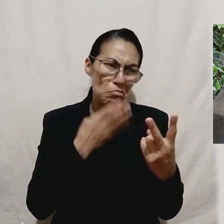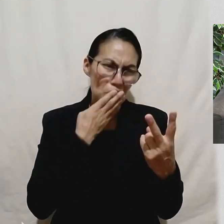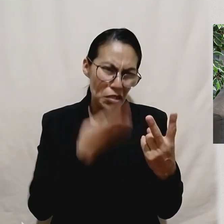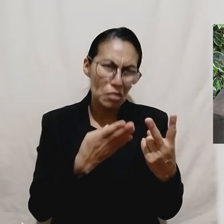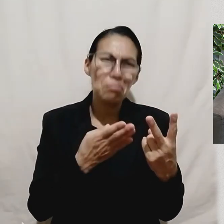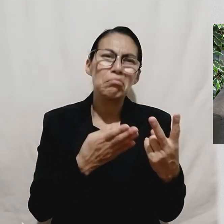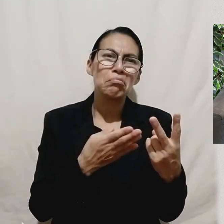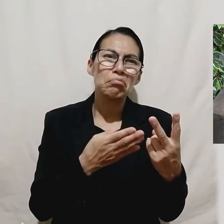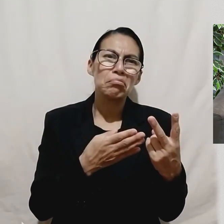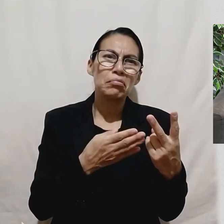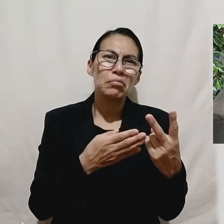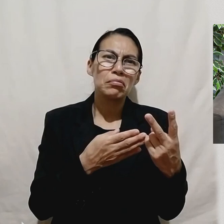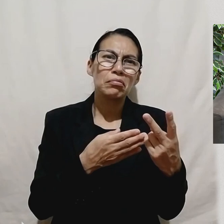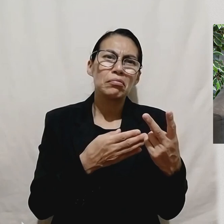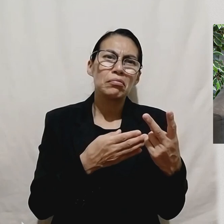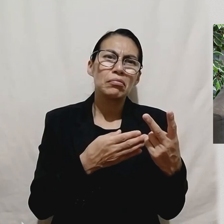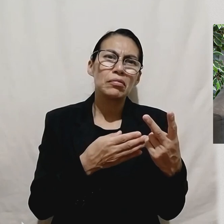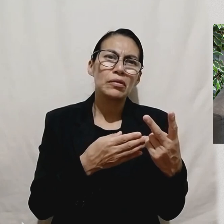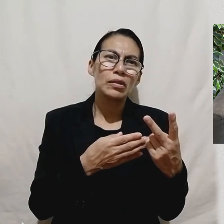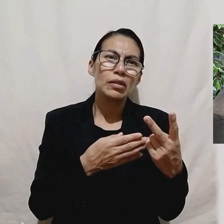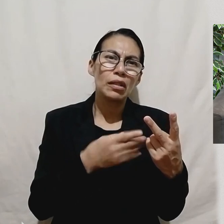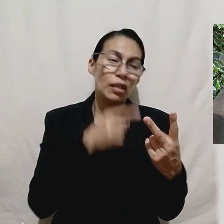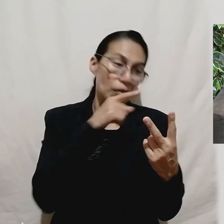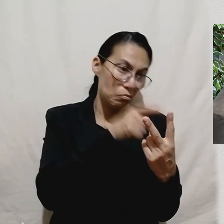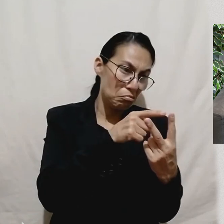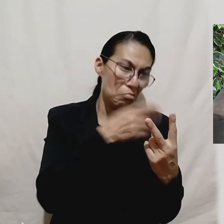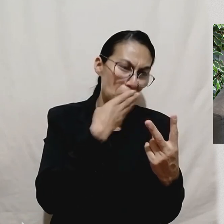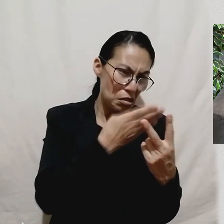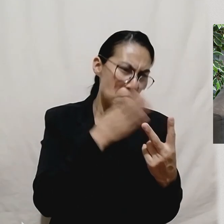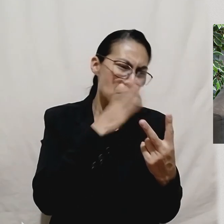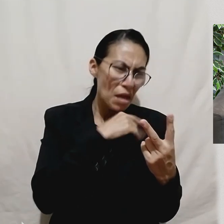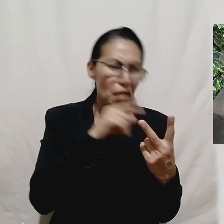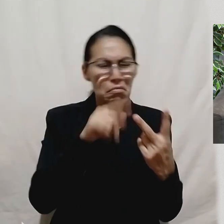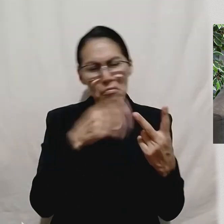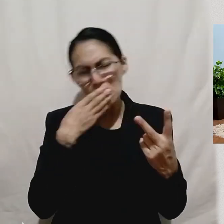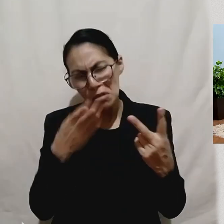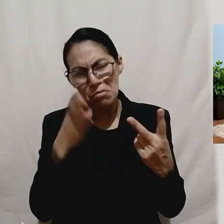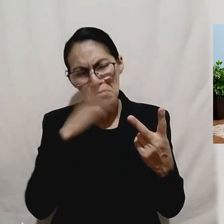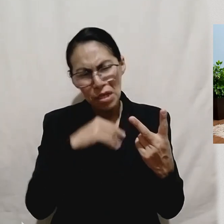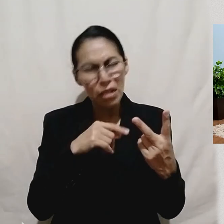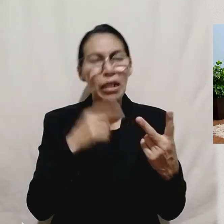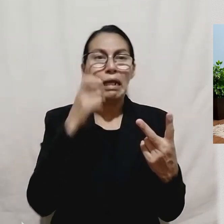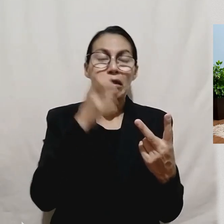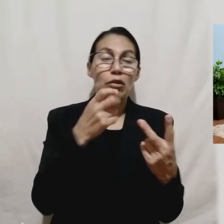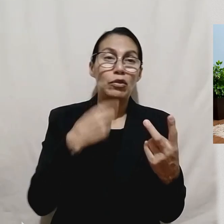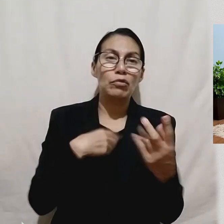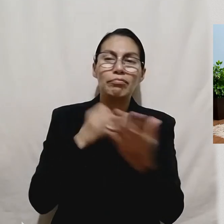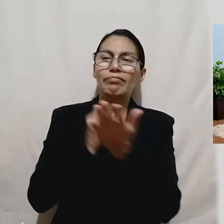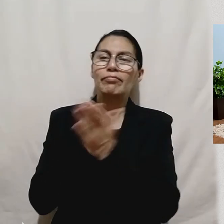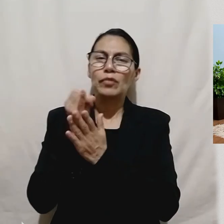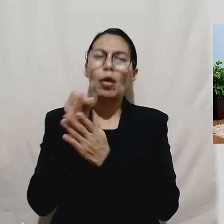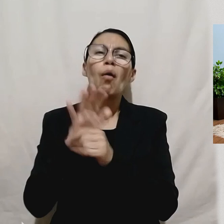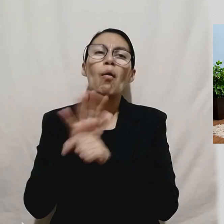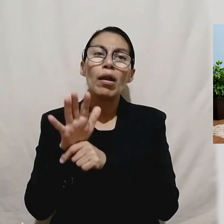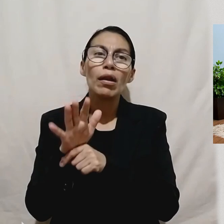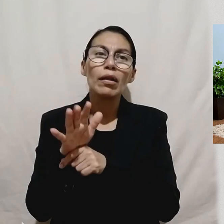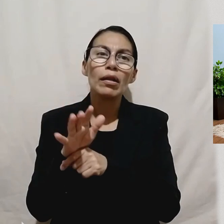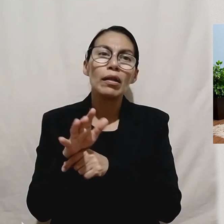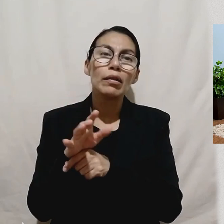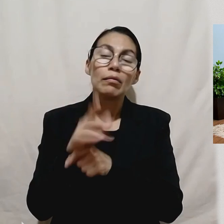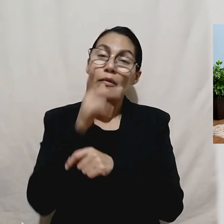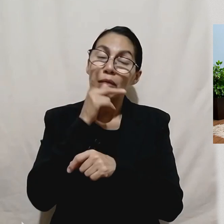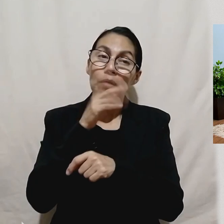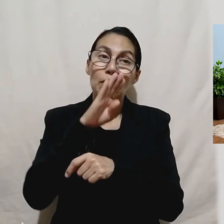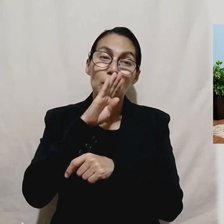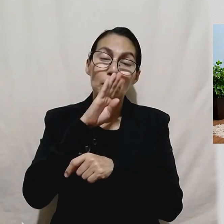Se veían bien ya teníamos las listas no de de los pros y los contras de cada academia pero yo necesitaba tomar decisión mis papás me dijeron al final